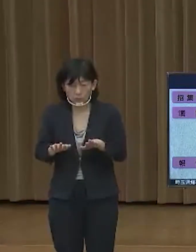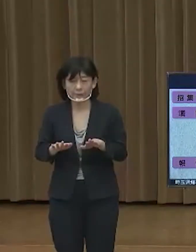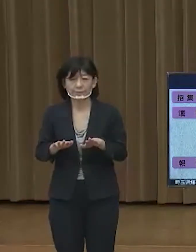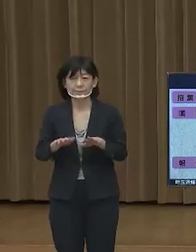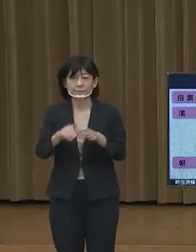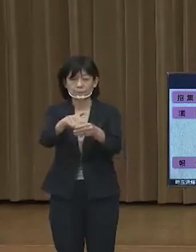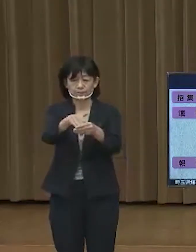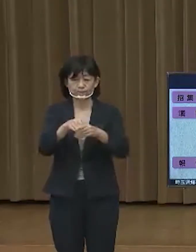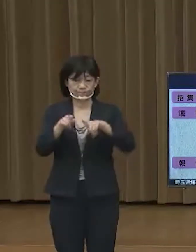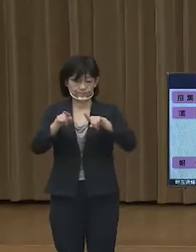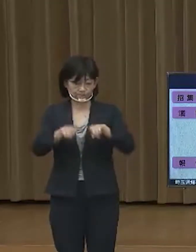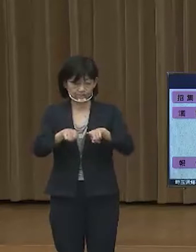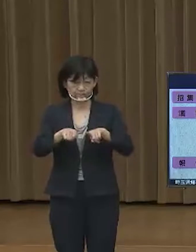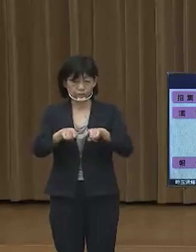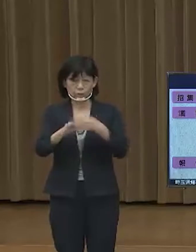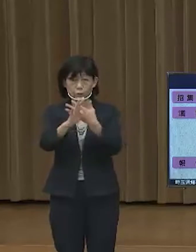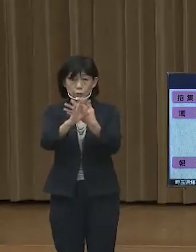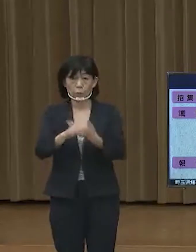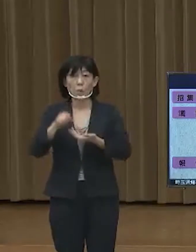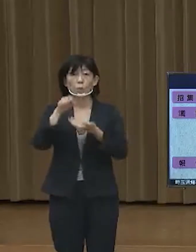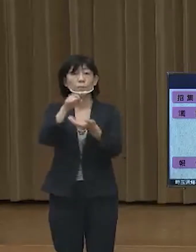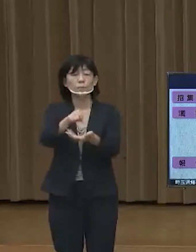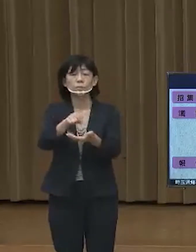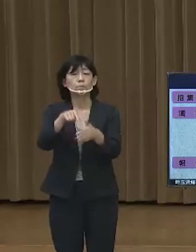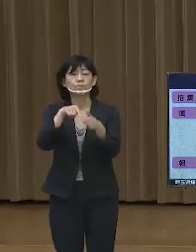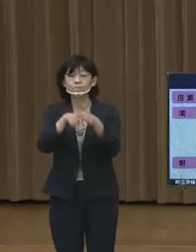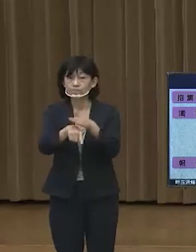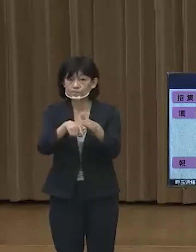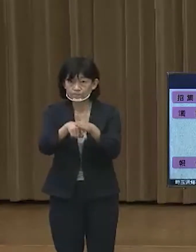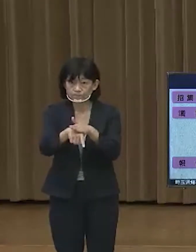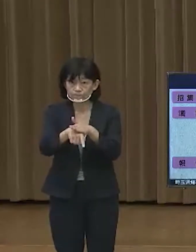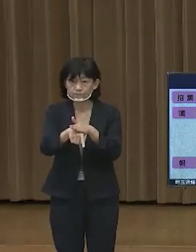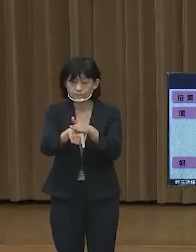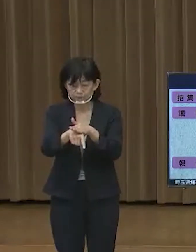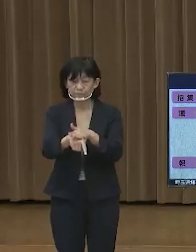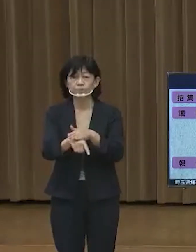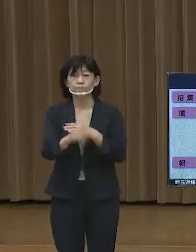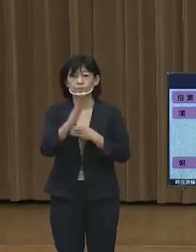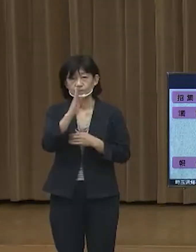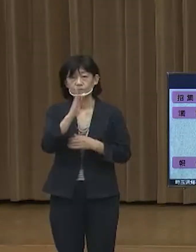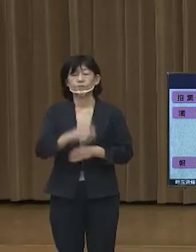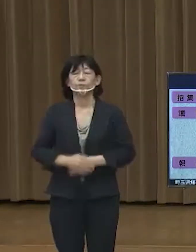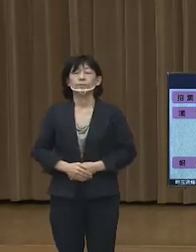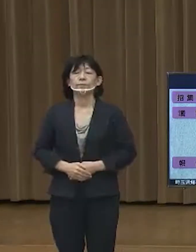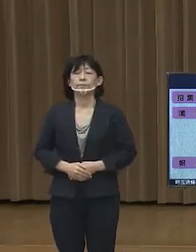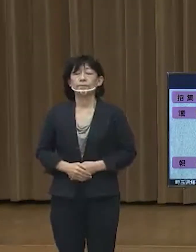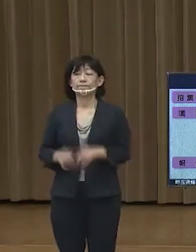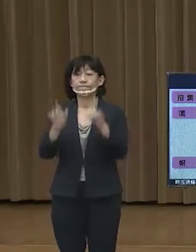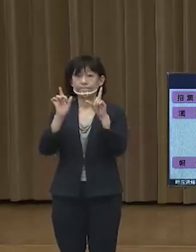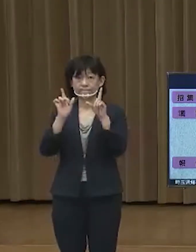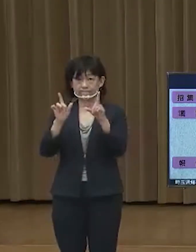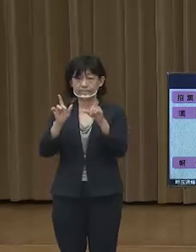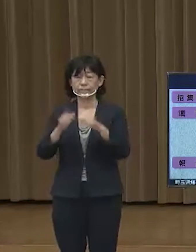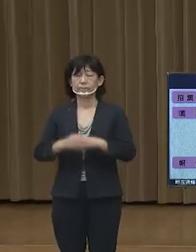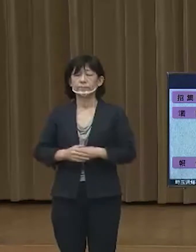理由ですとか、その条例案込められたその意味というのをお聞かせいただければと思います。 今